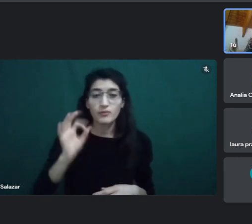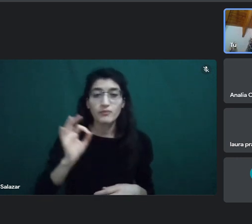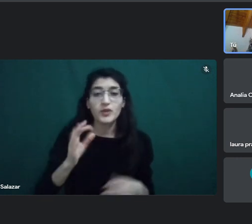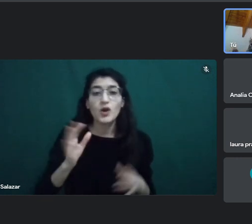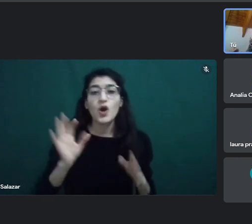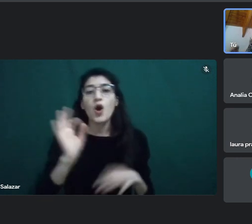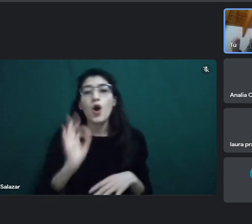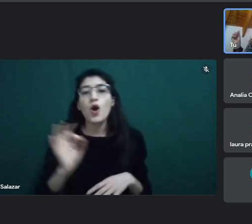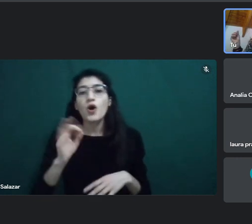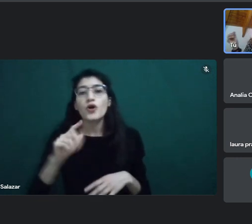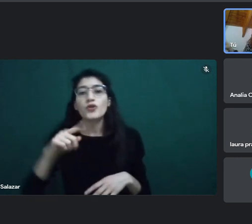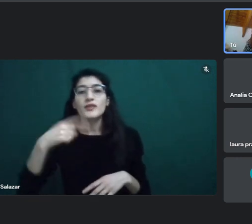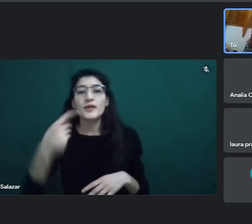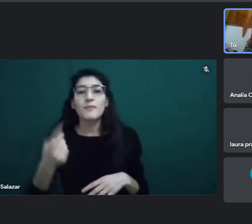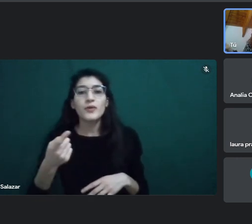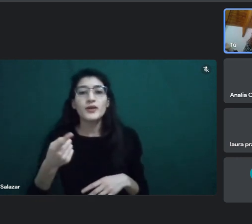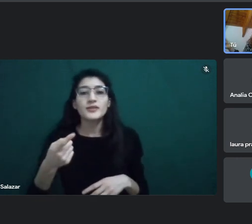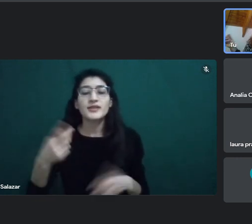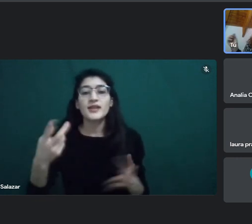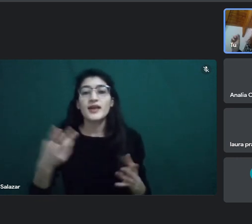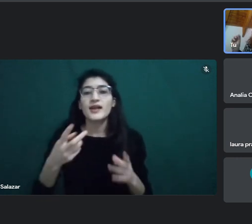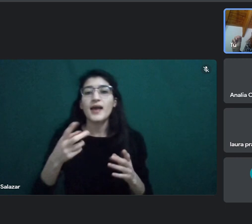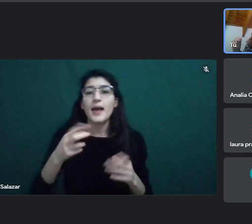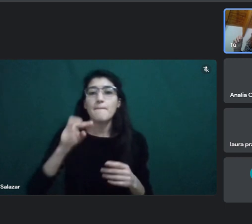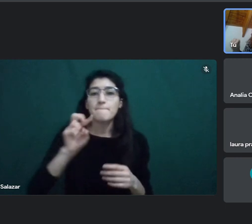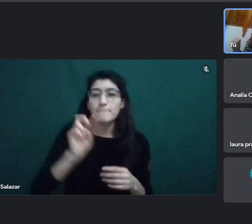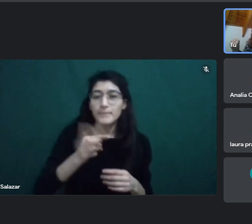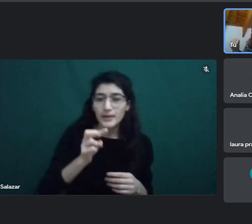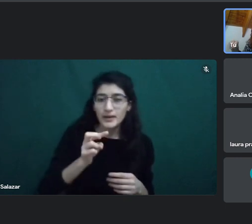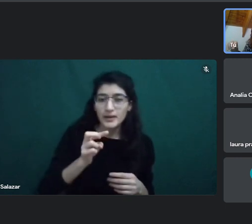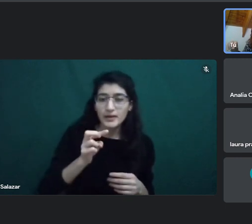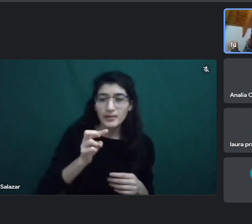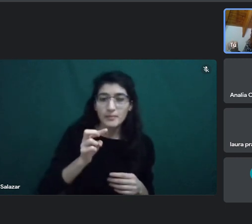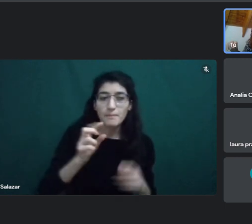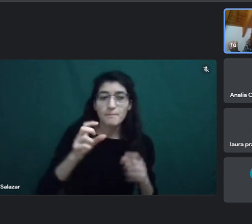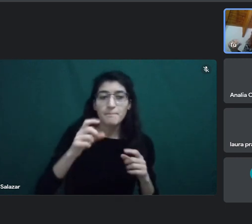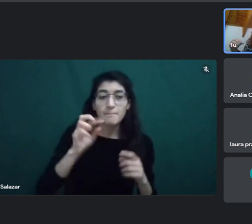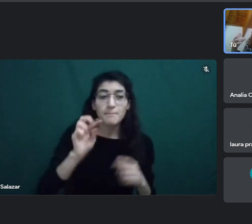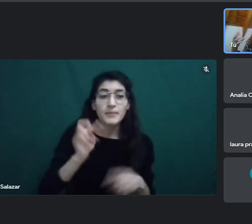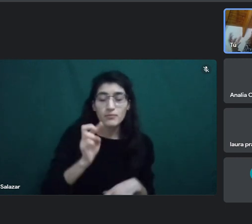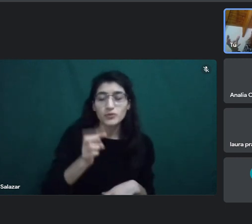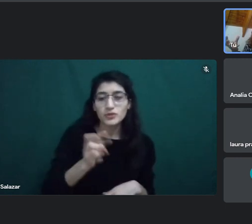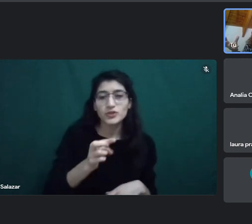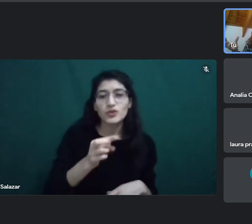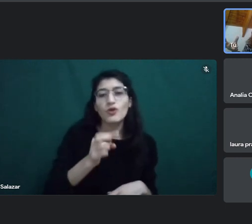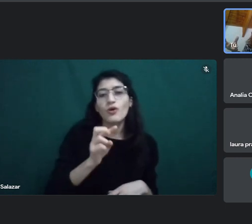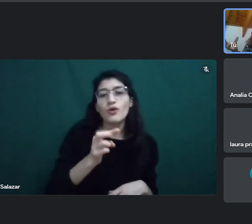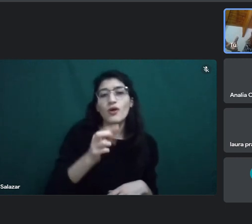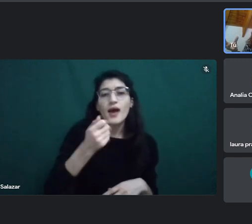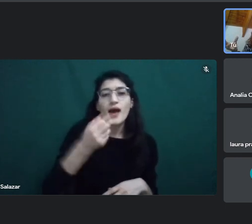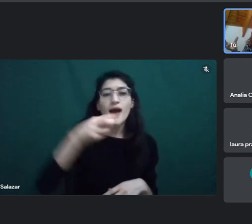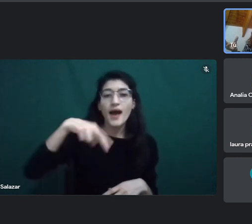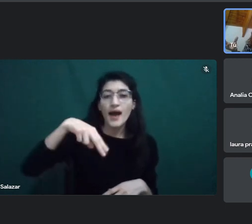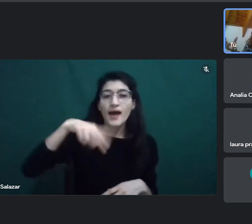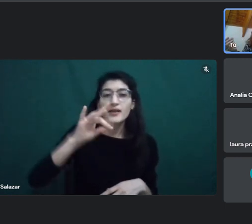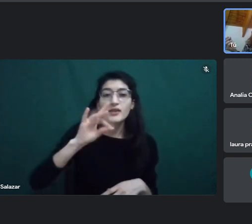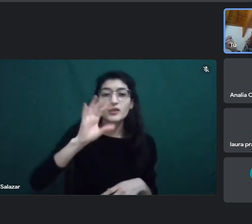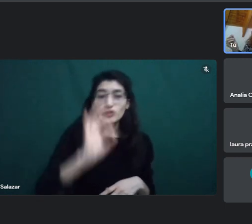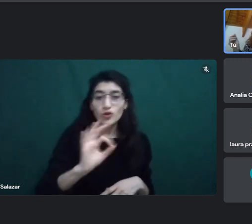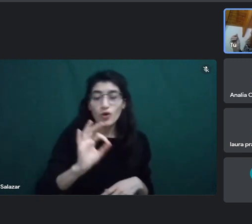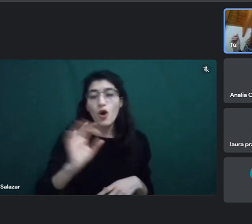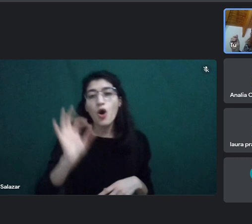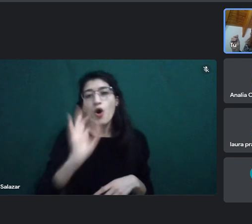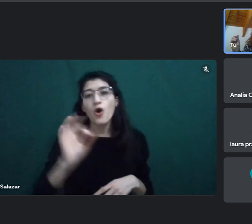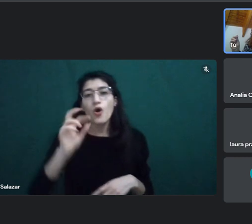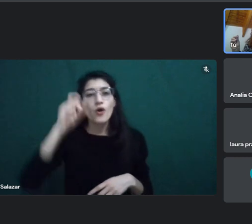de la preposición by, y la preposición by no se lee, y ING se lee como ando-endo, cuando